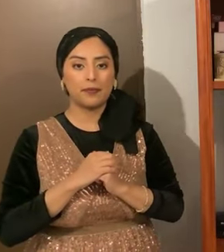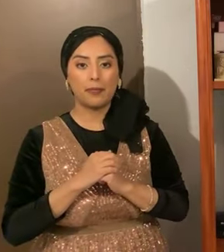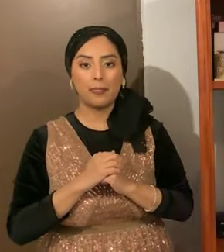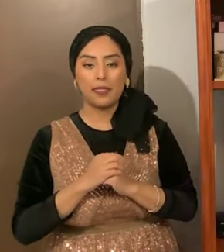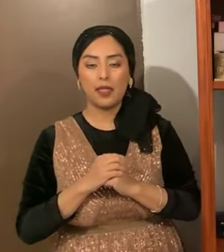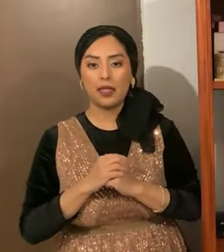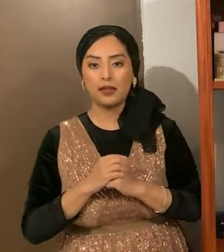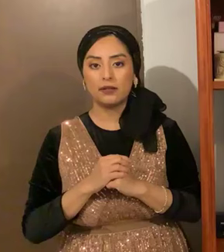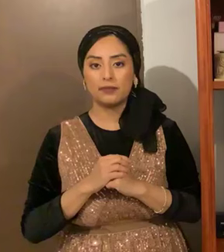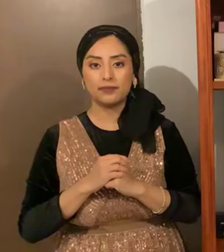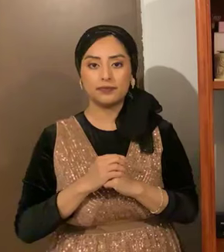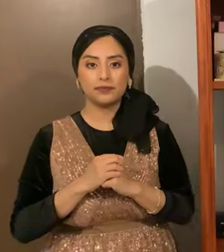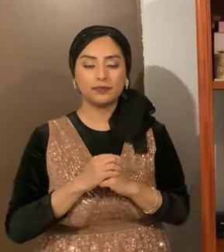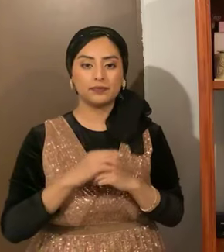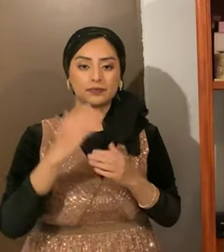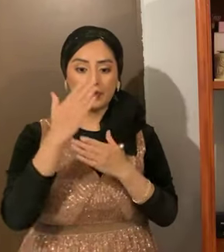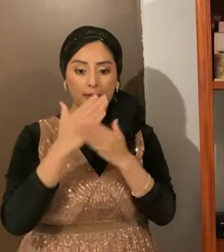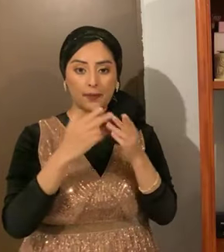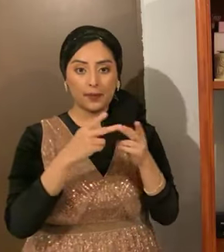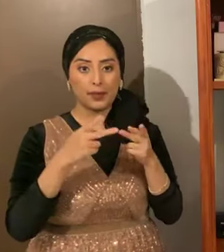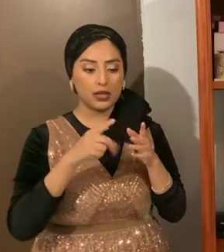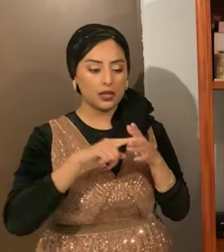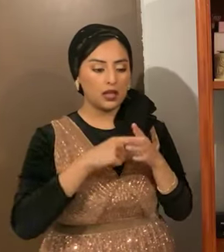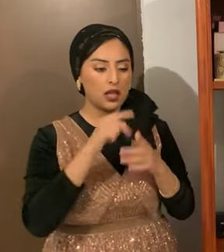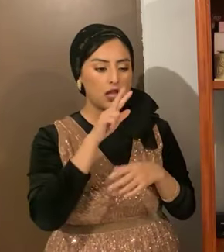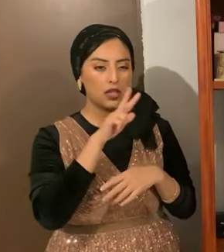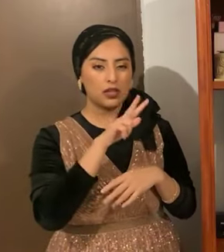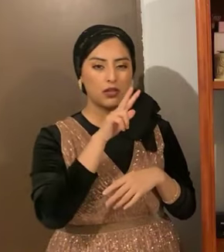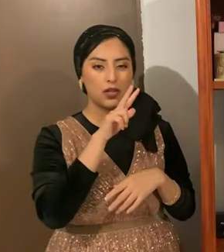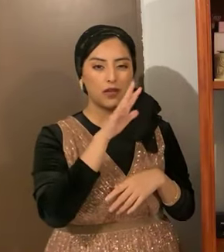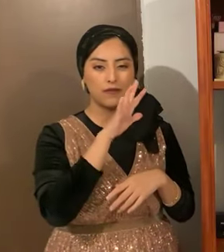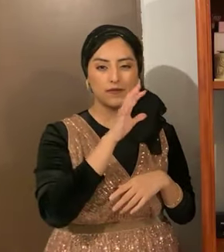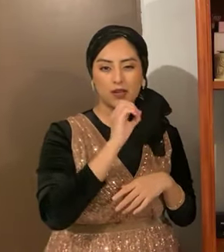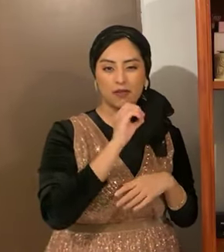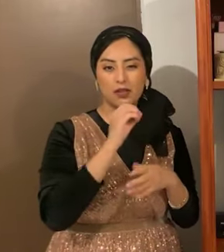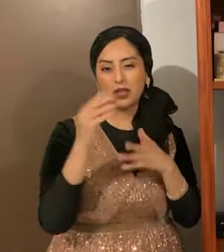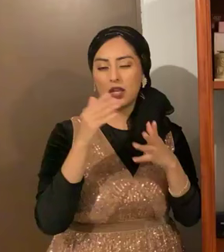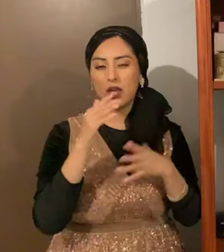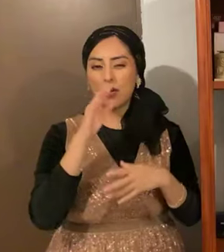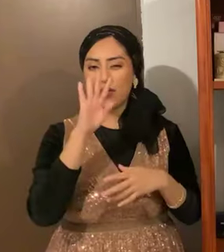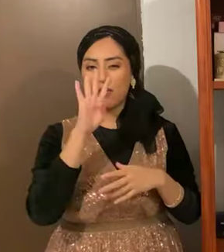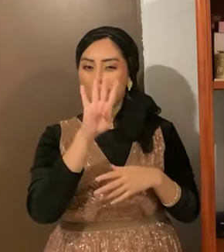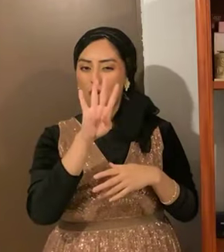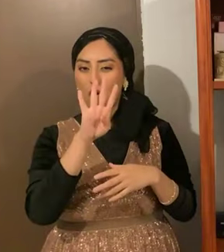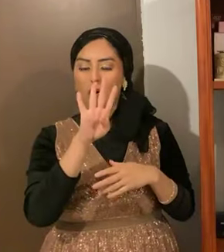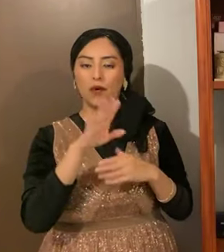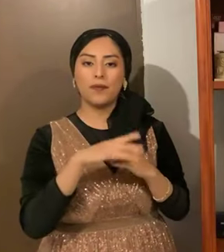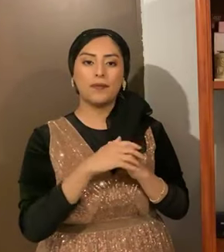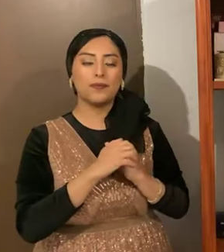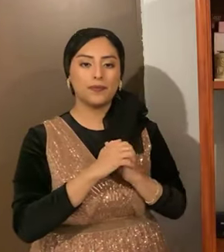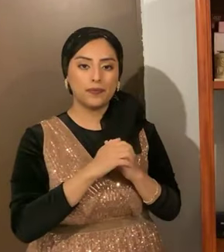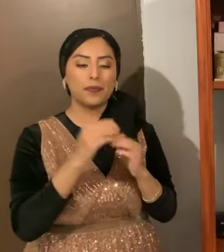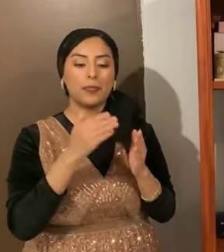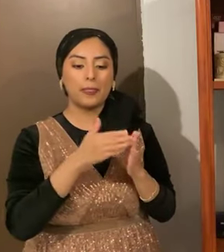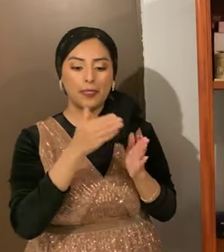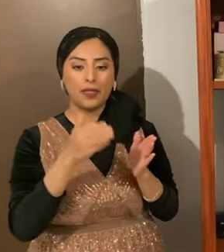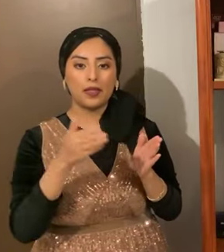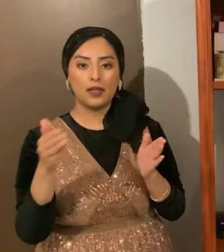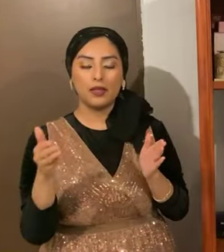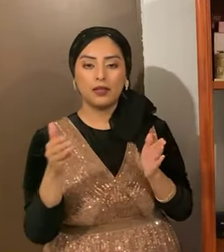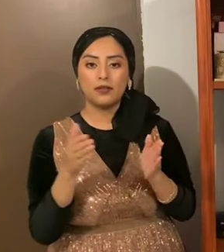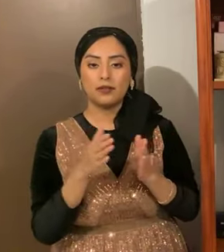Empezará en ciertas zonas a las 3:50 de la mañana, prácticamente a las 4 de la mañana, ¿sí? Después se